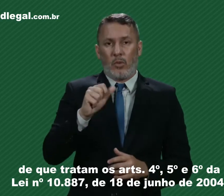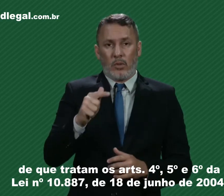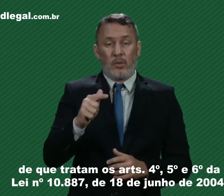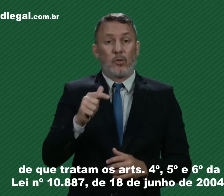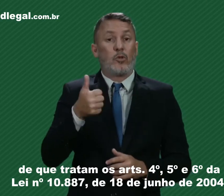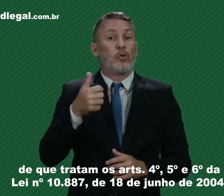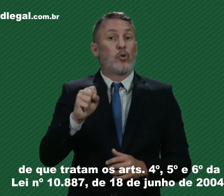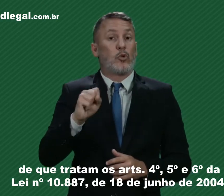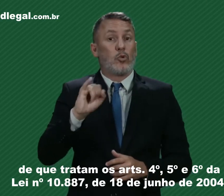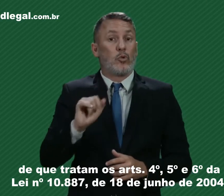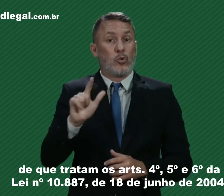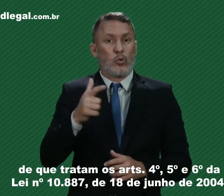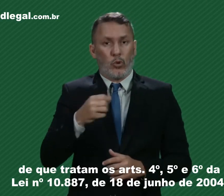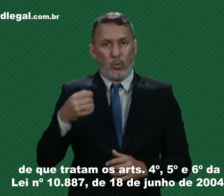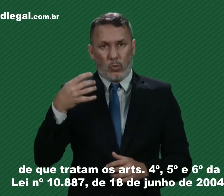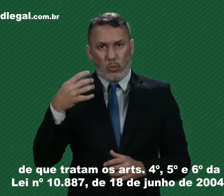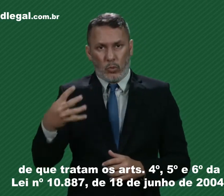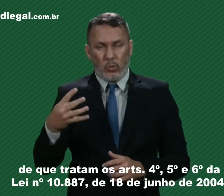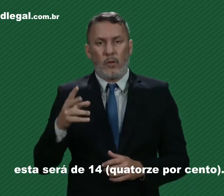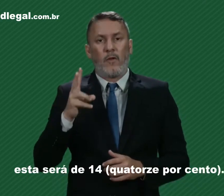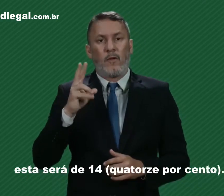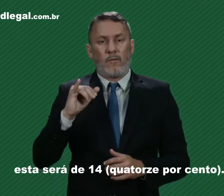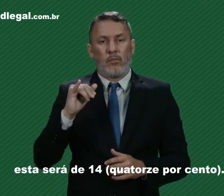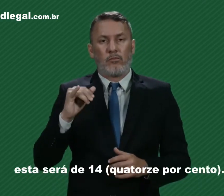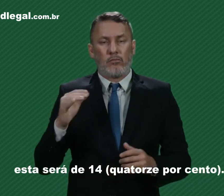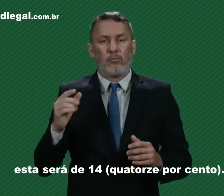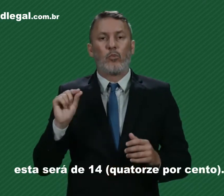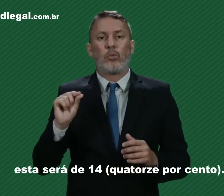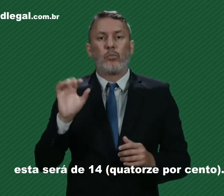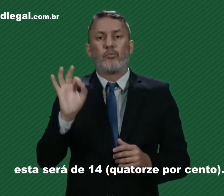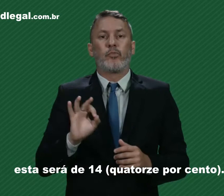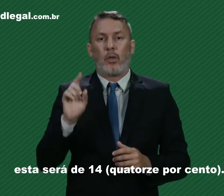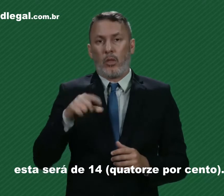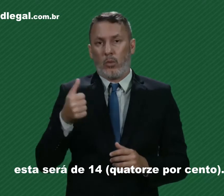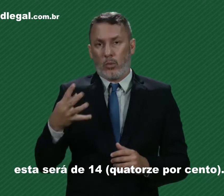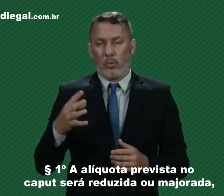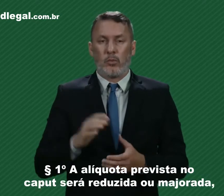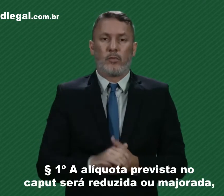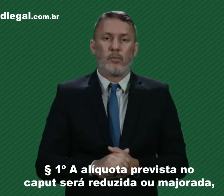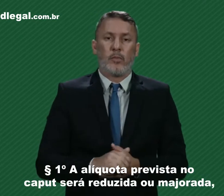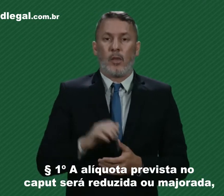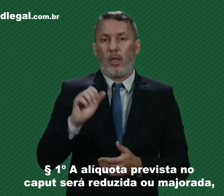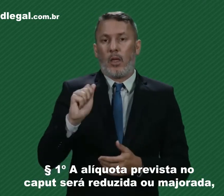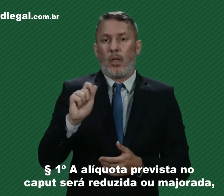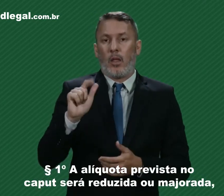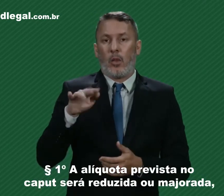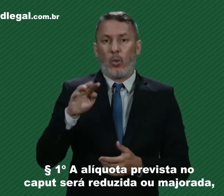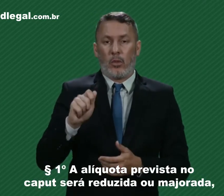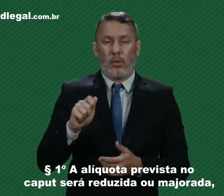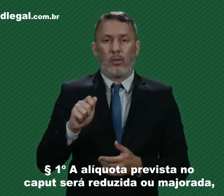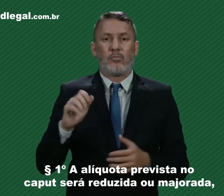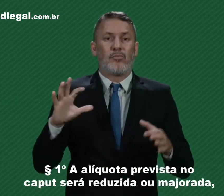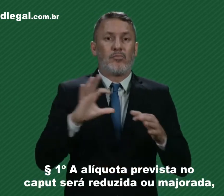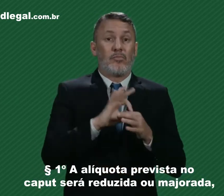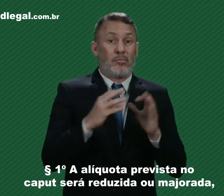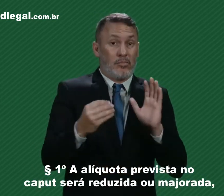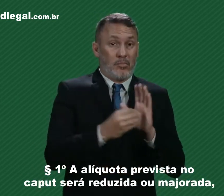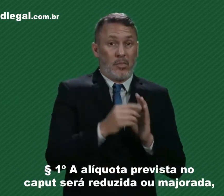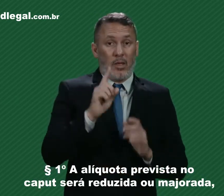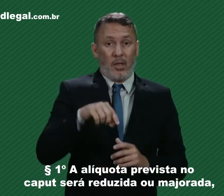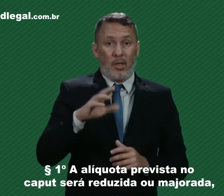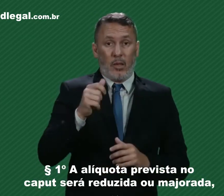10.887, de 18 de julho de 2004, esta será de 14%. A alíquota prevista no caput